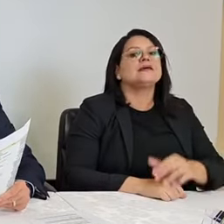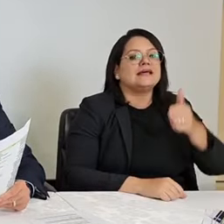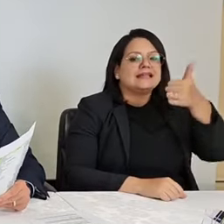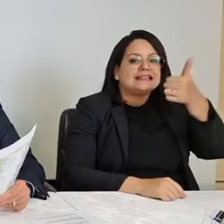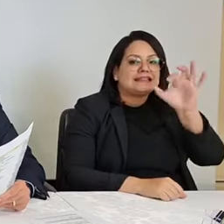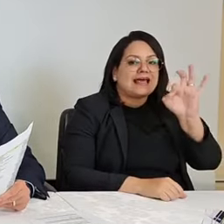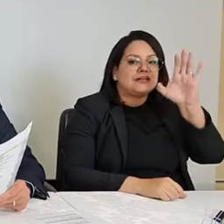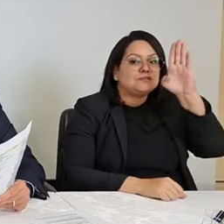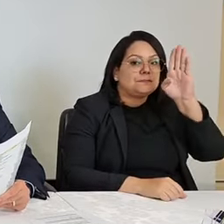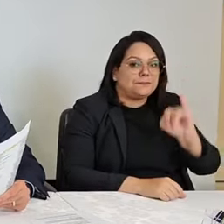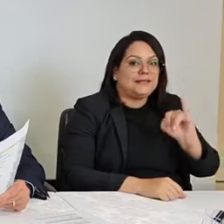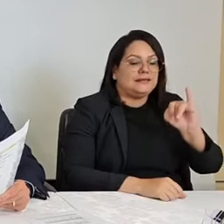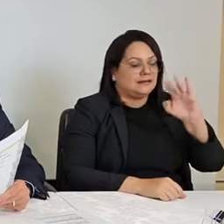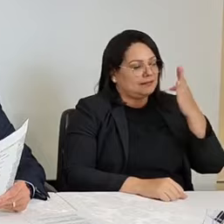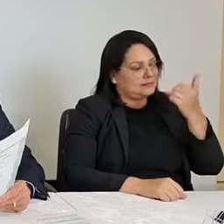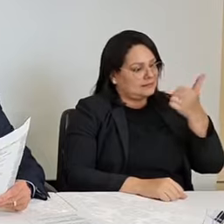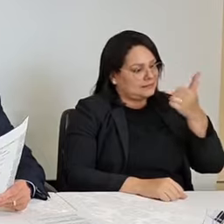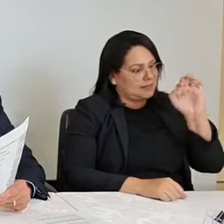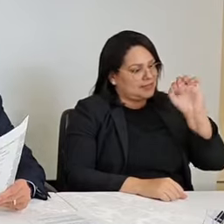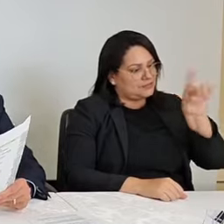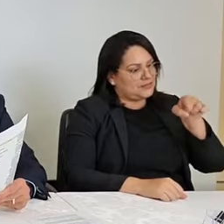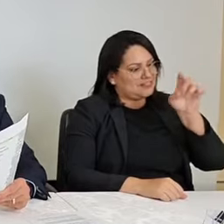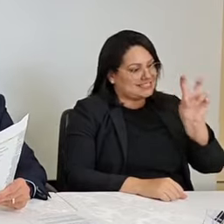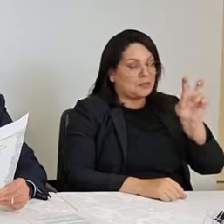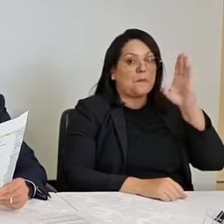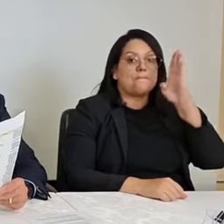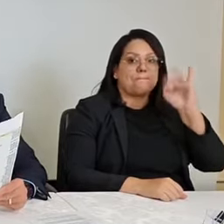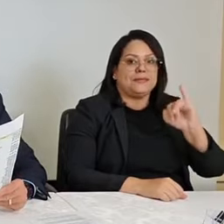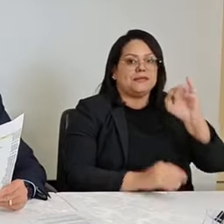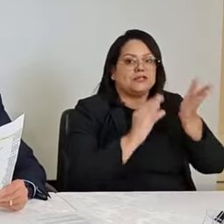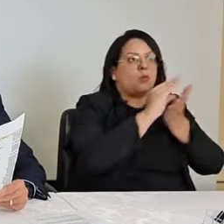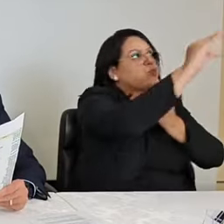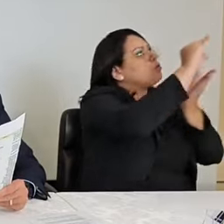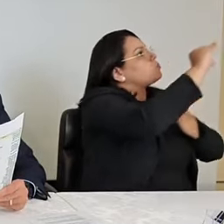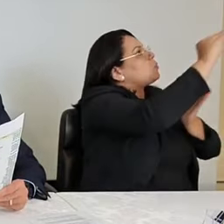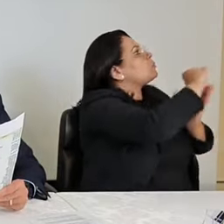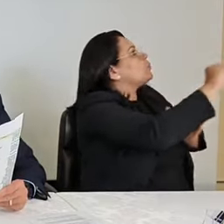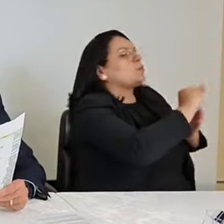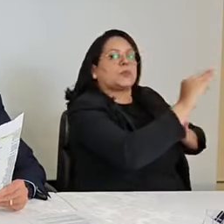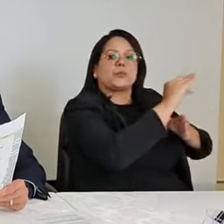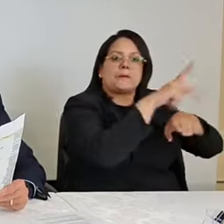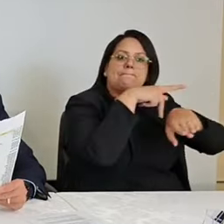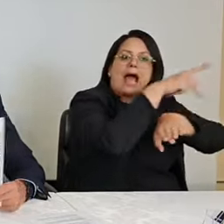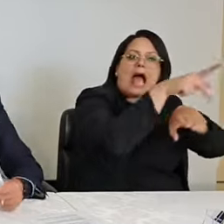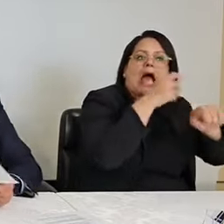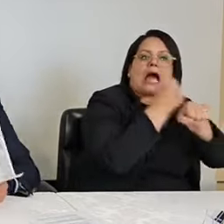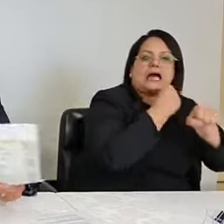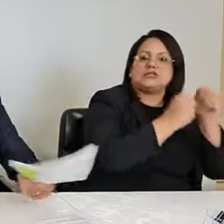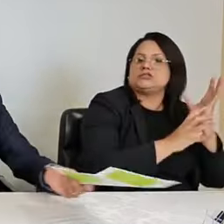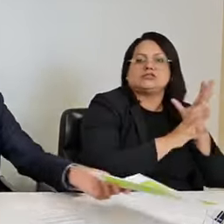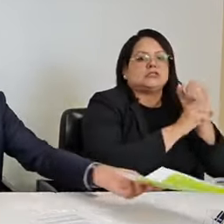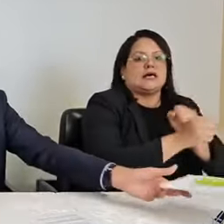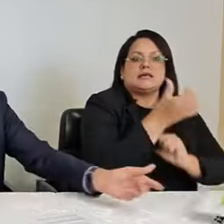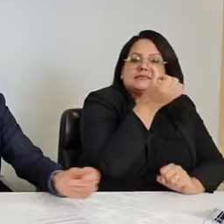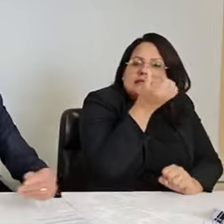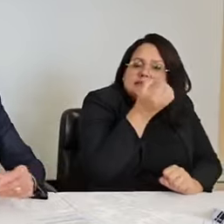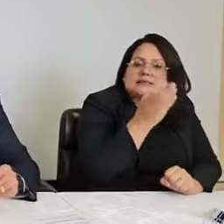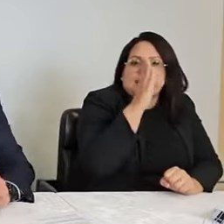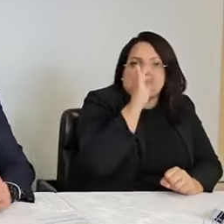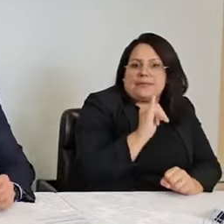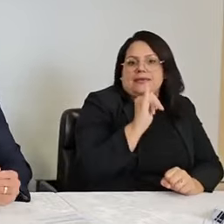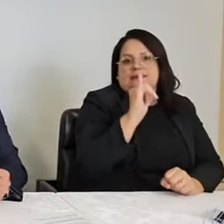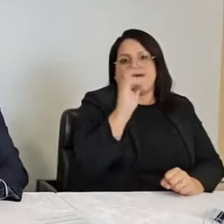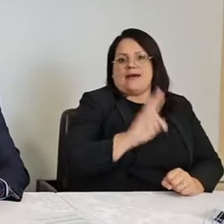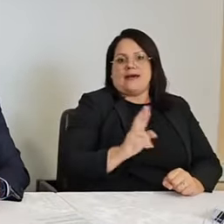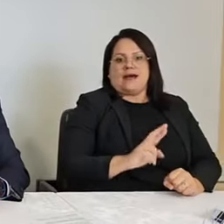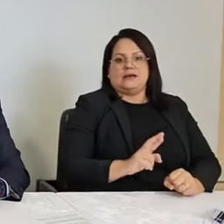dólar aproximadamente. É que isso aí tem outras operações juntas. Então, tudo bem. Então, isso dá na fase de 60 bilhões de reais. 60 bilhões de reais.